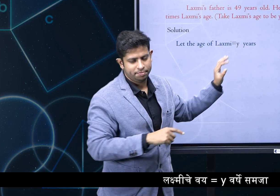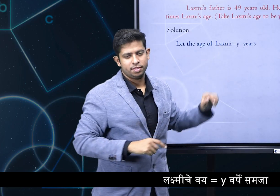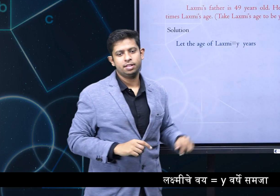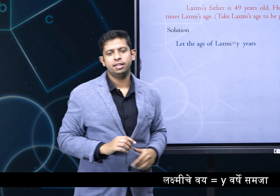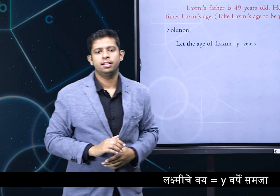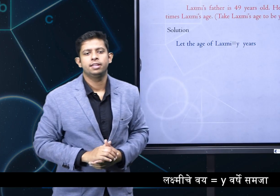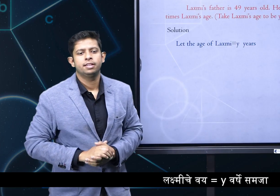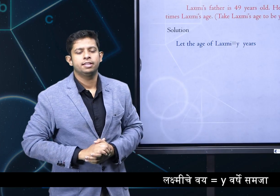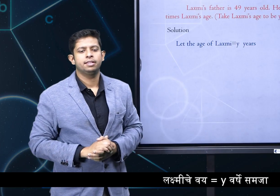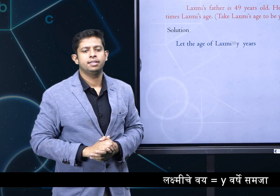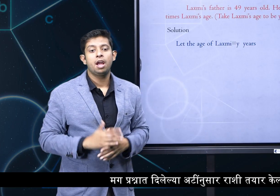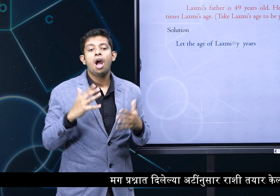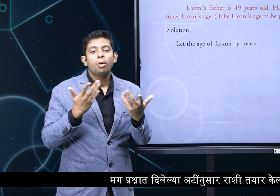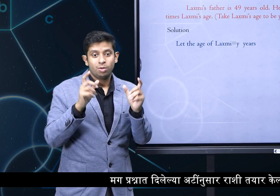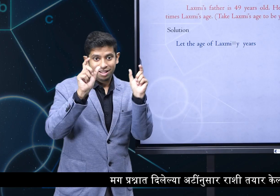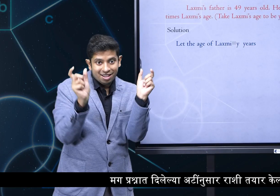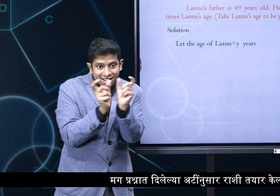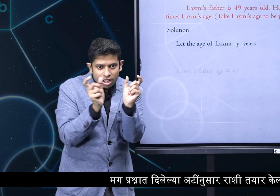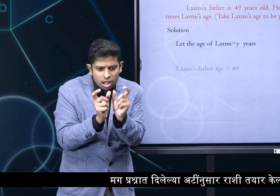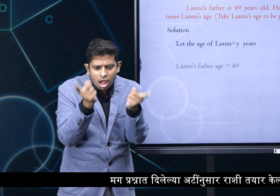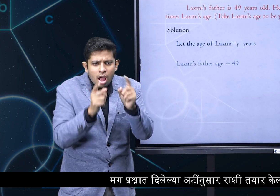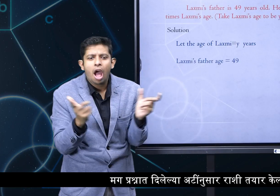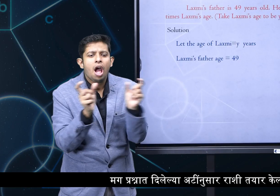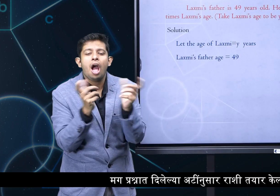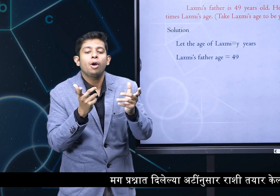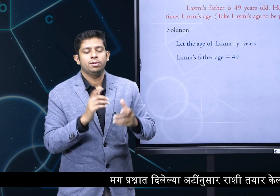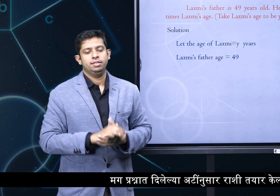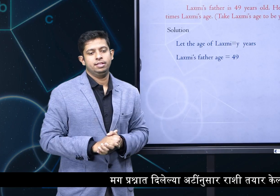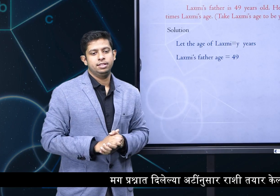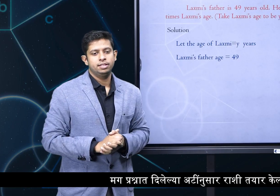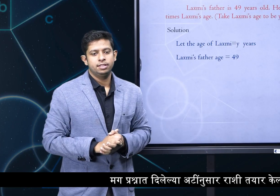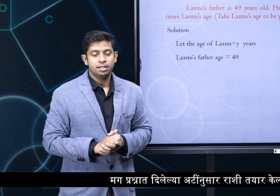समजा. मग प्रश्न दिलेल्या अटी अनुसार राशी तयार केल्या जातात.